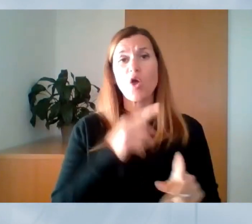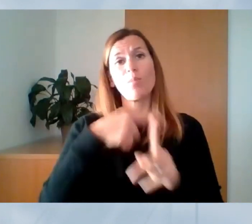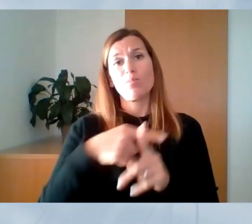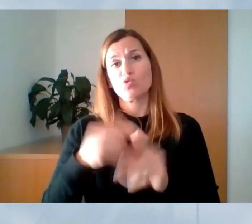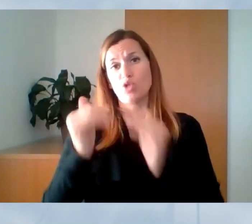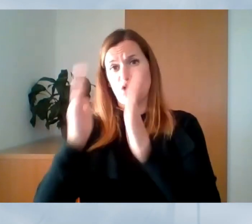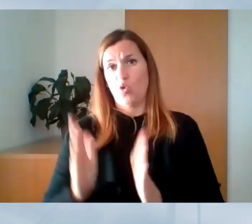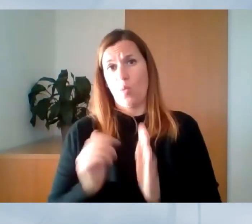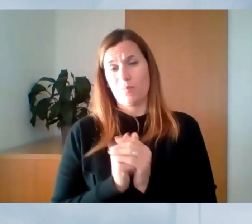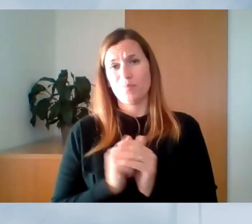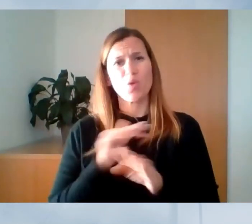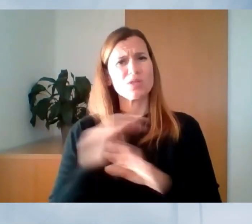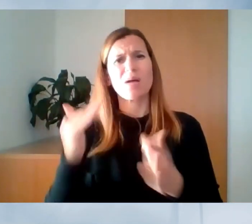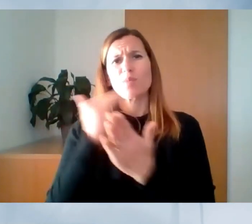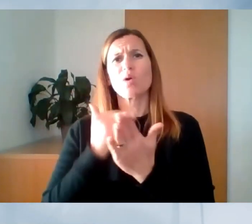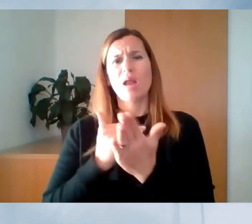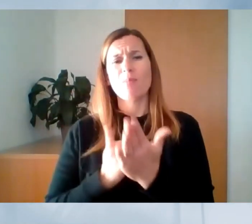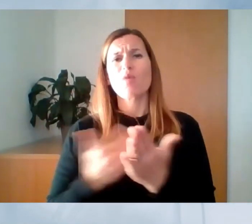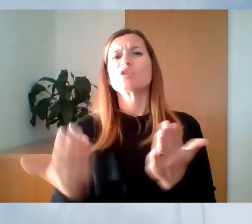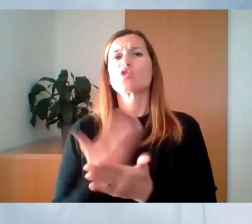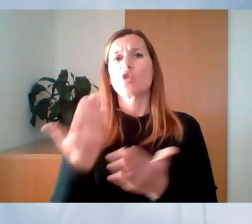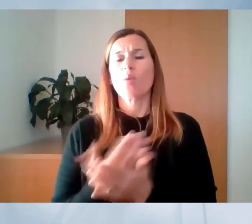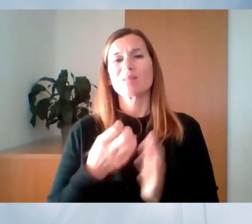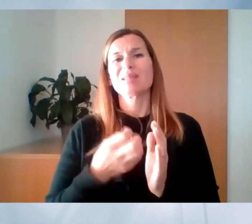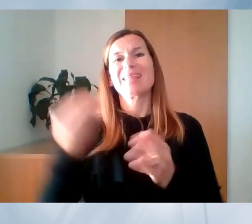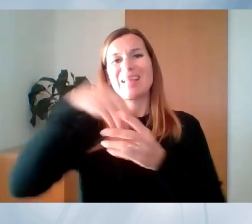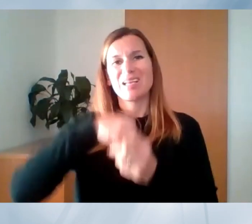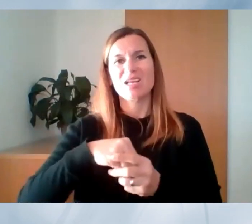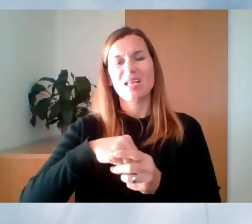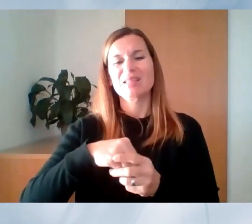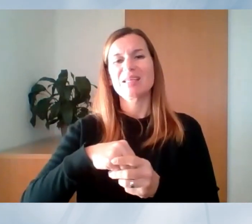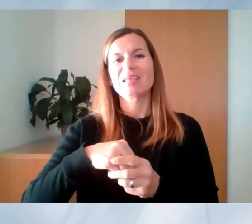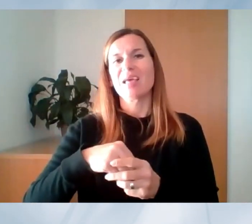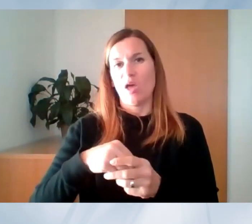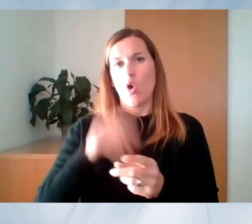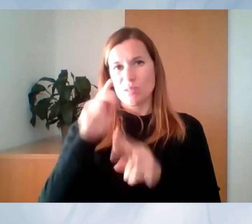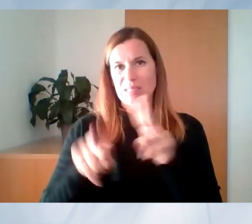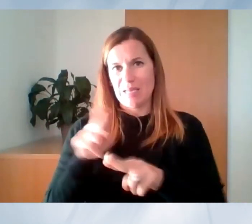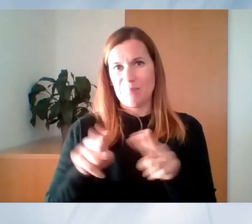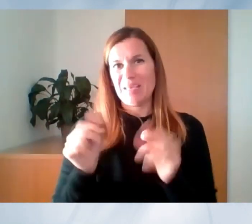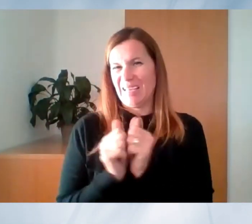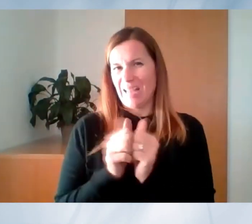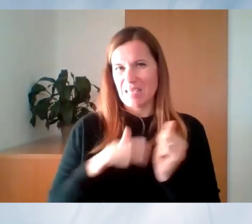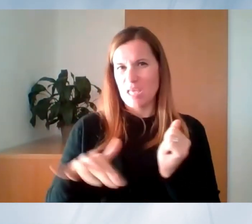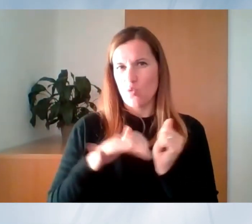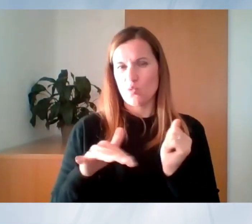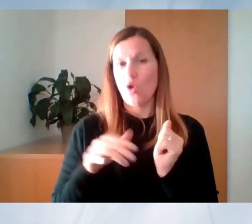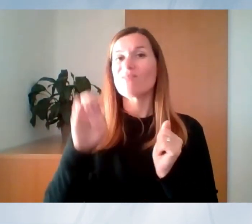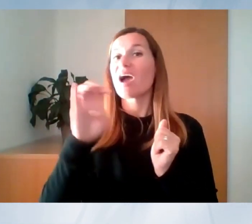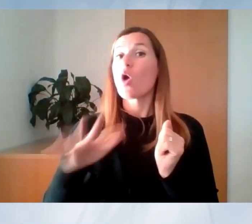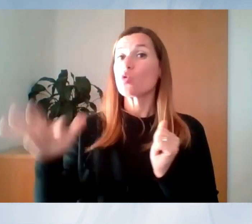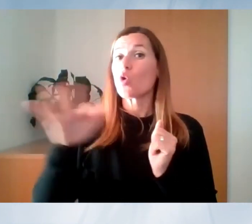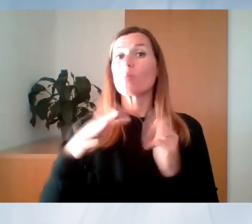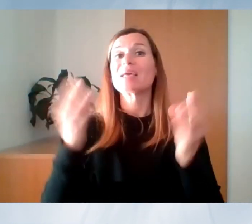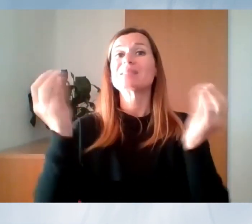dom. Glejte, vseh programov v sodobni integrirani dolgotrajni oskrbi, krajevni, v Evropi,